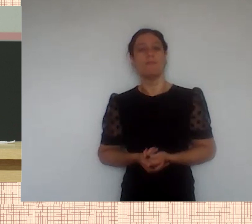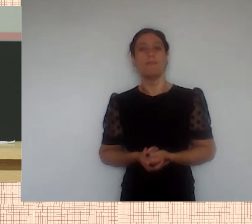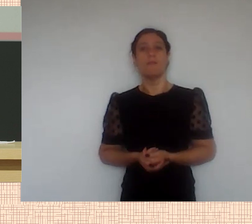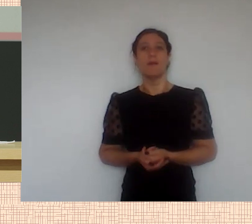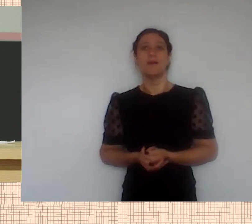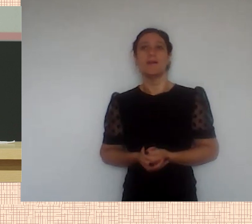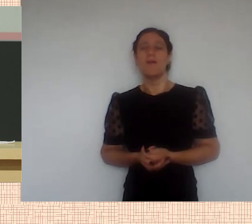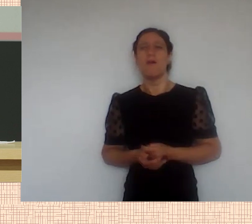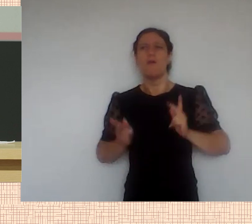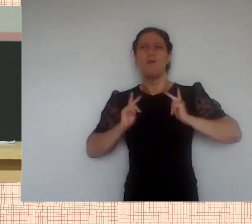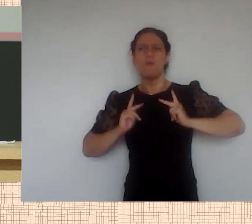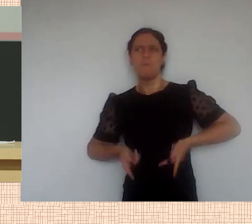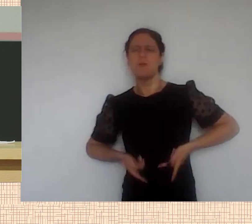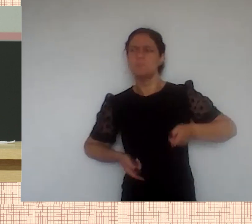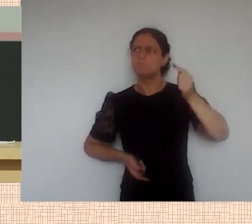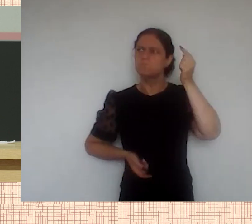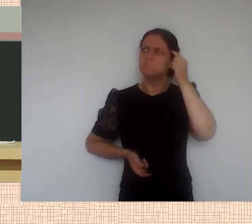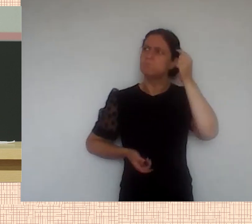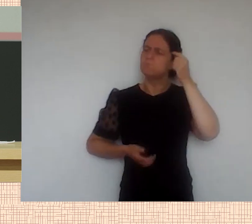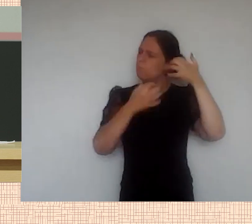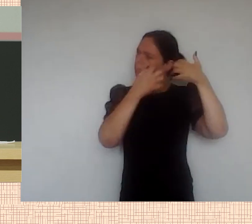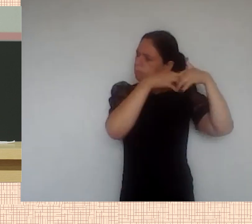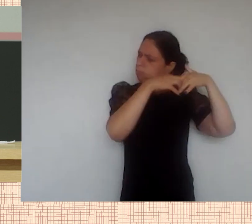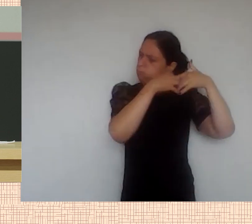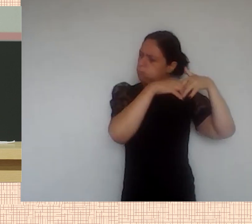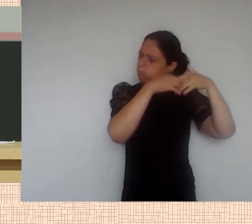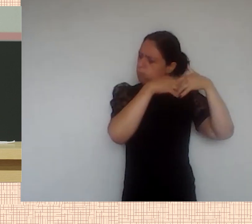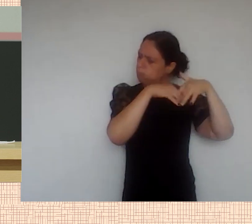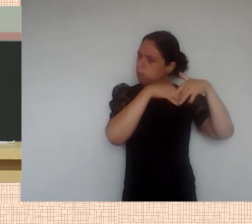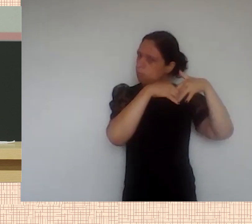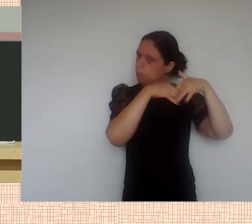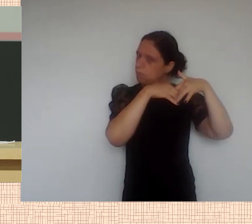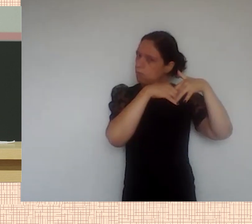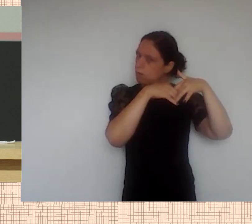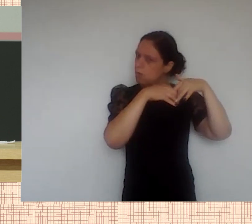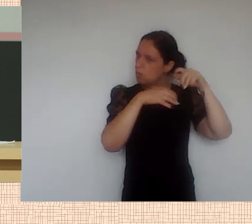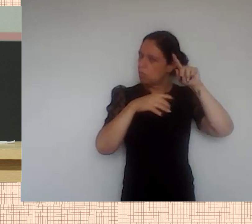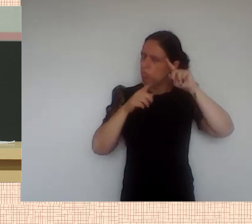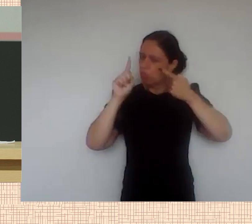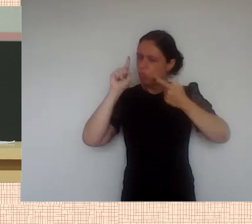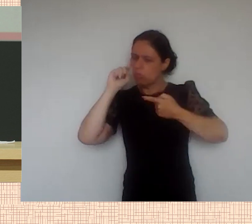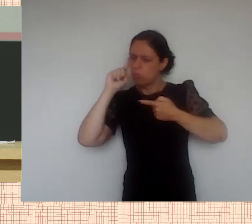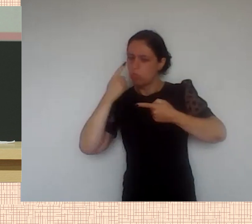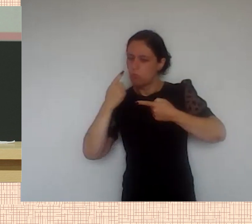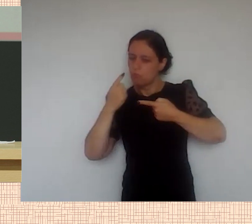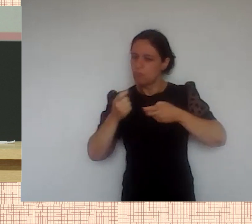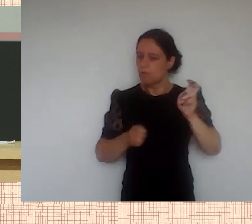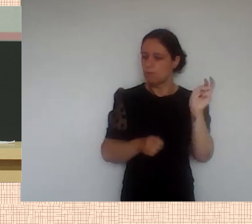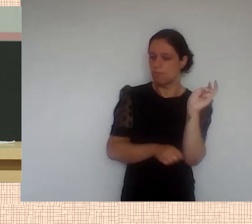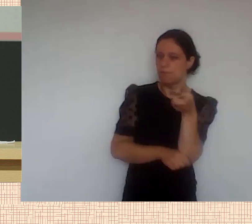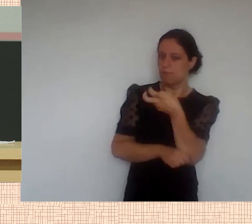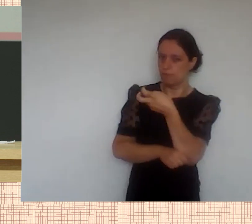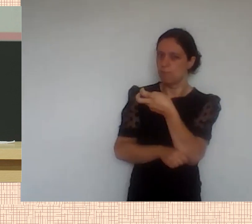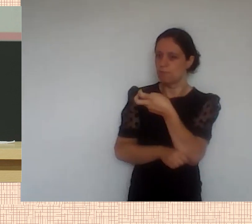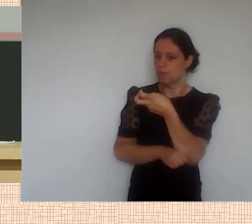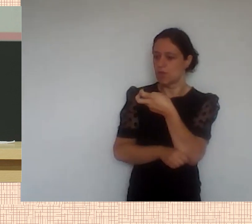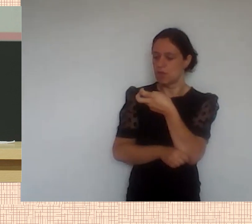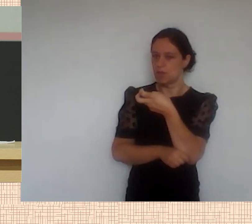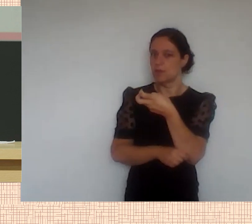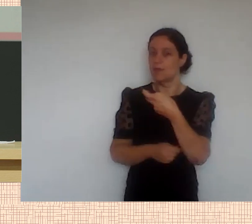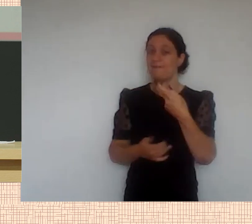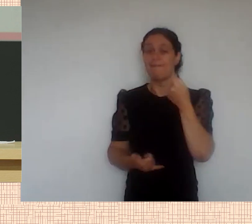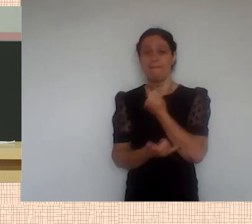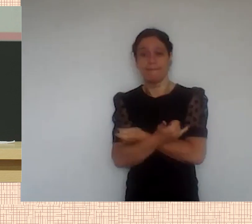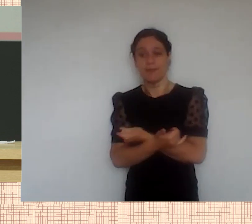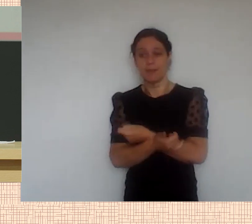deu a oportunidade dele oferecer para o homem a árvore, o fruto da árvore do conhecimento do